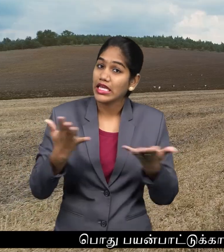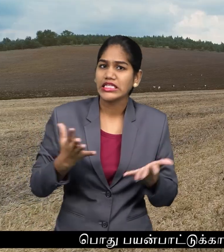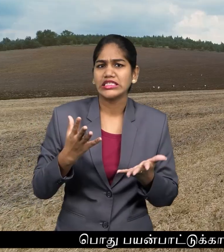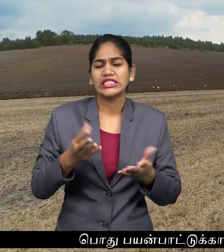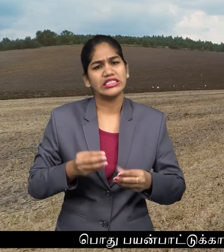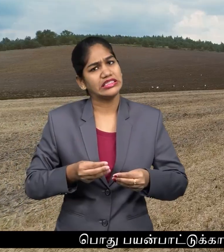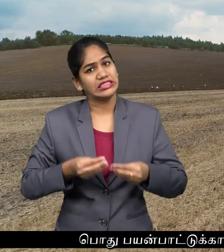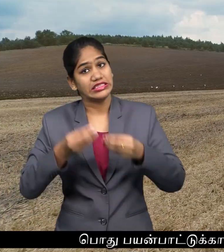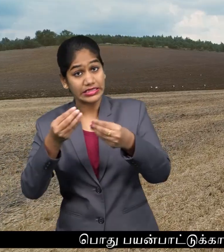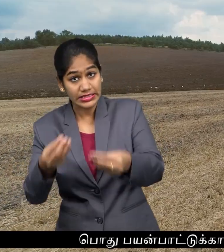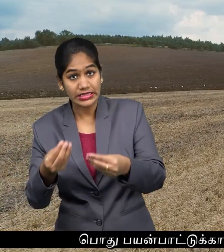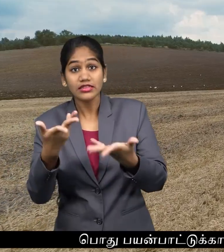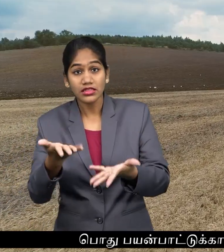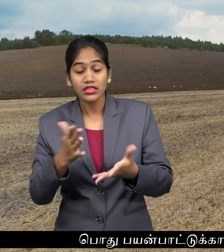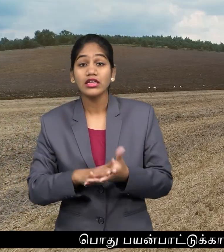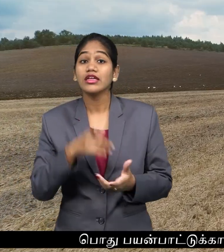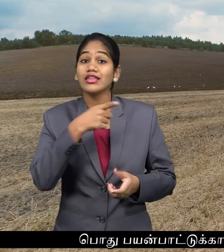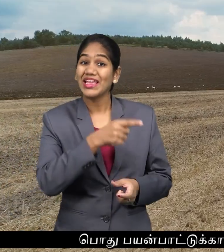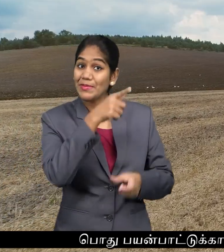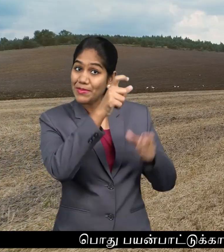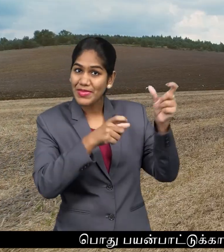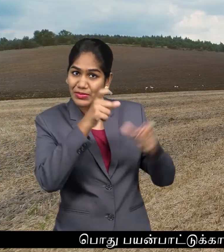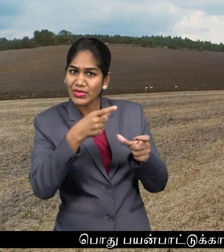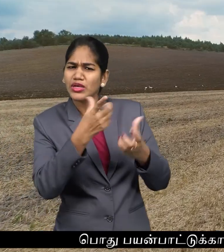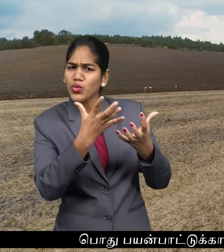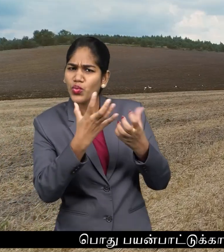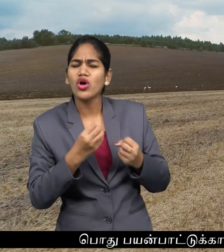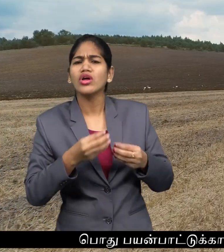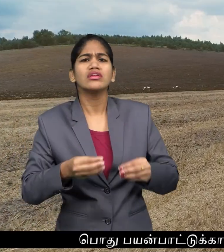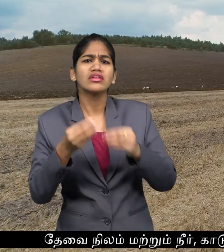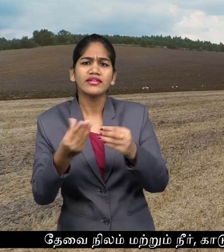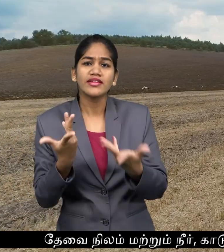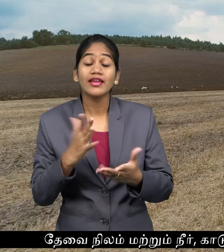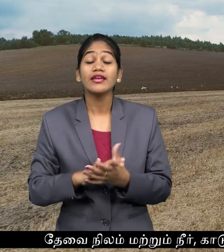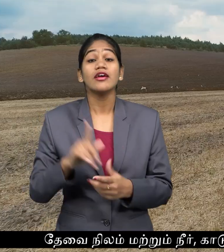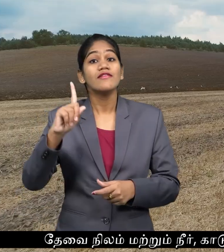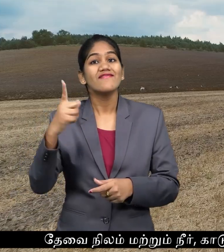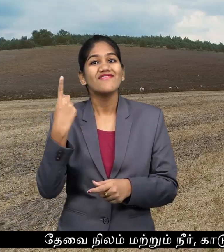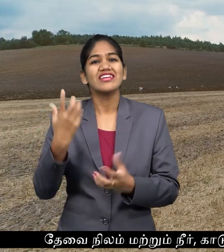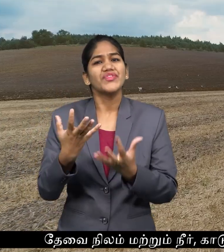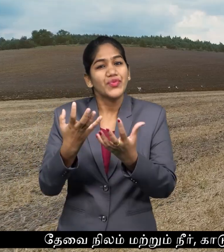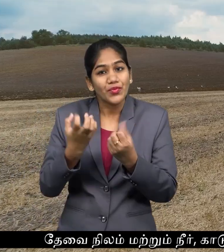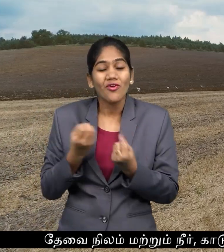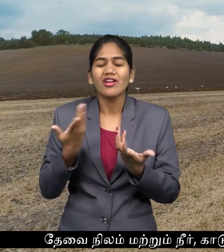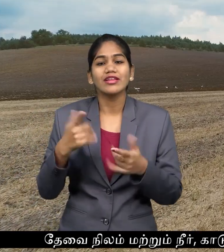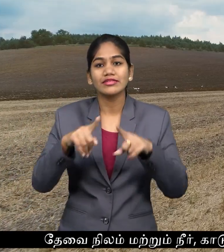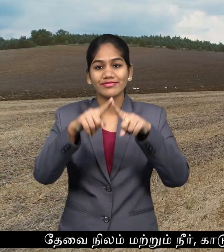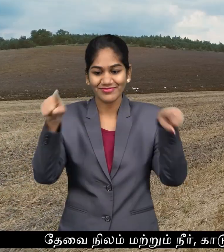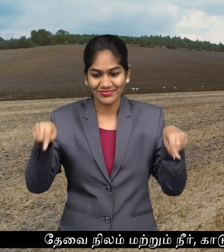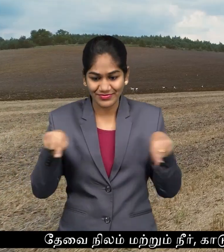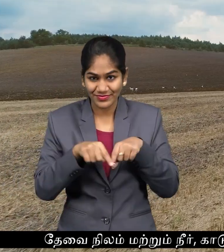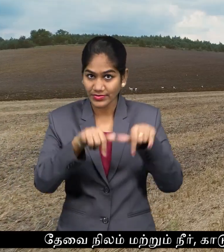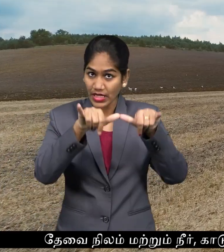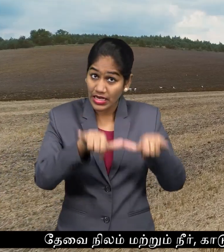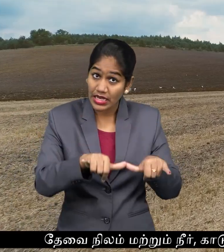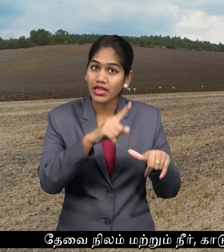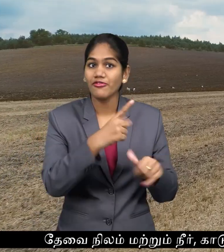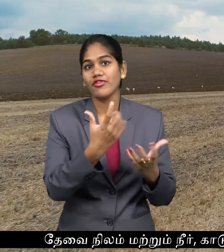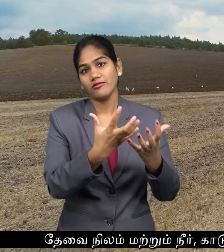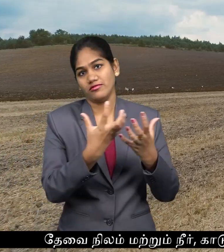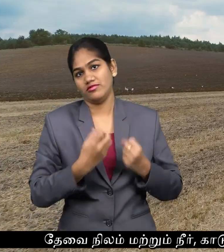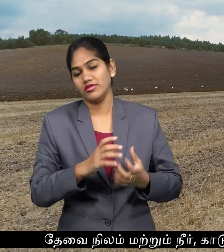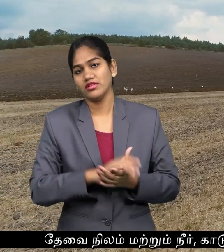பொது பயன்பாட்டுக்கான எதையும் உற்பத்தி செய்ய முதல் தேவை நிலம் மற்றும் நீர்,